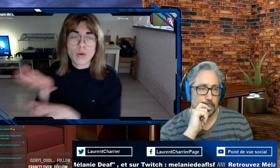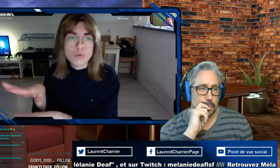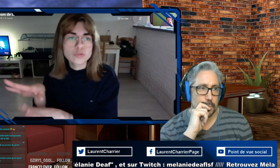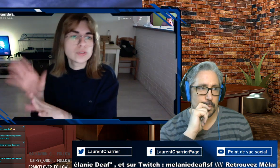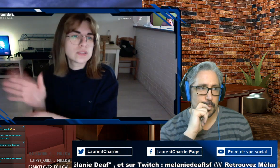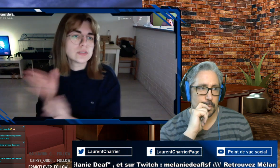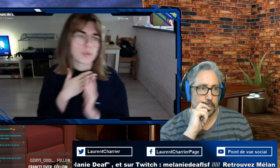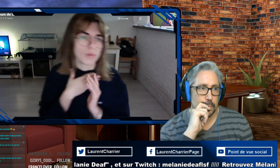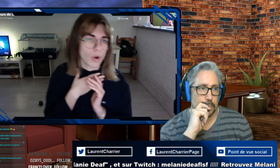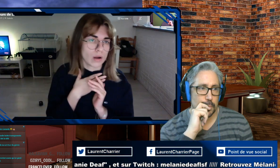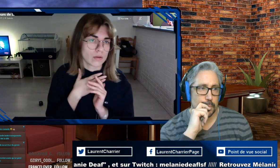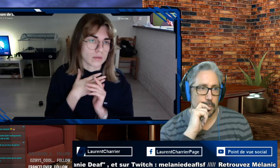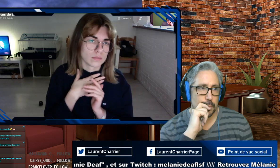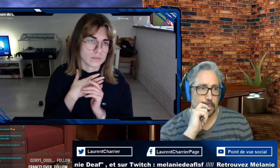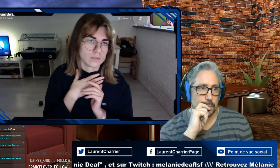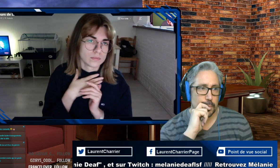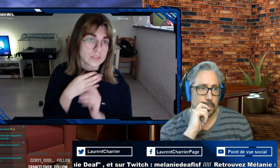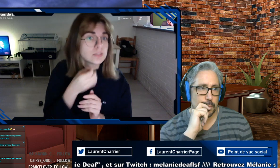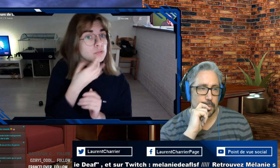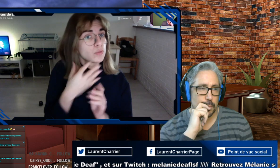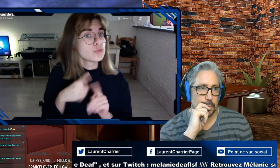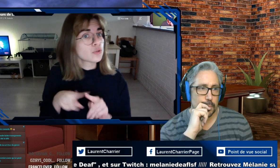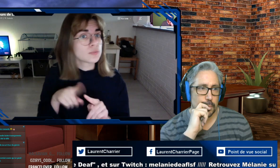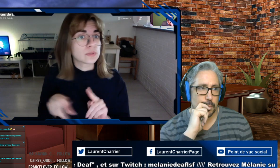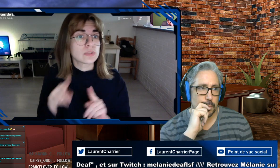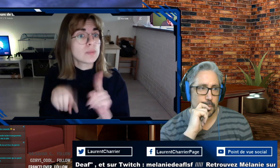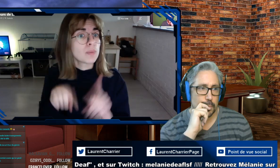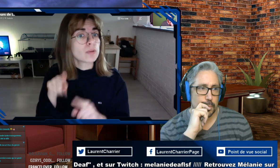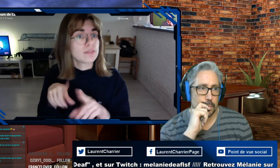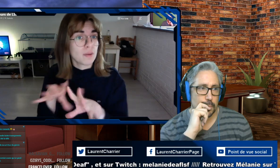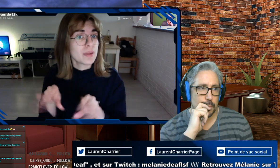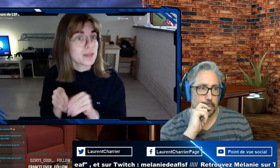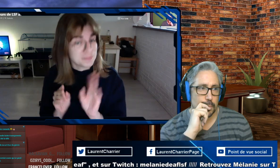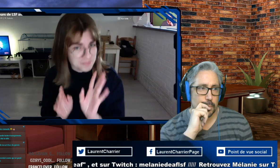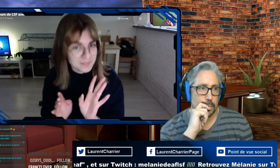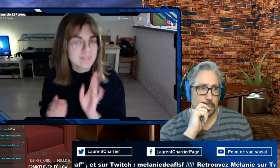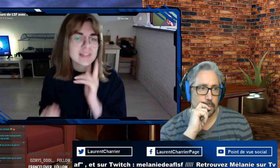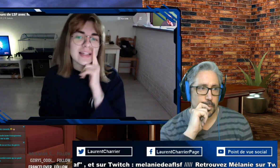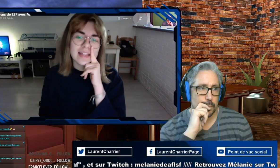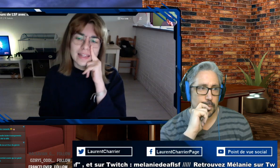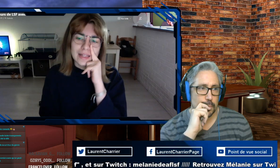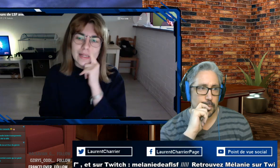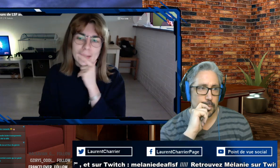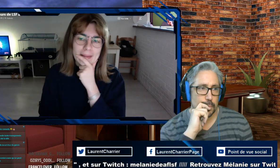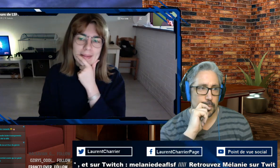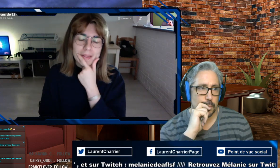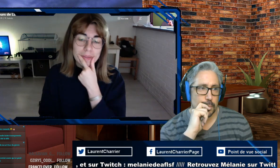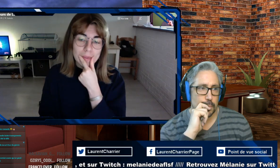à eux de décider pour moi. Là, c'était une bonne chose parce que t'as des parents et des familles.